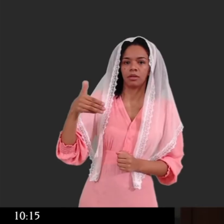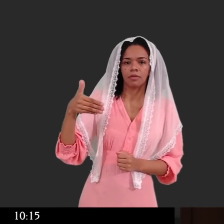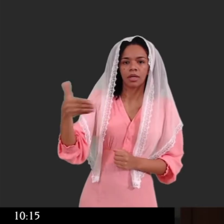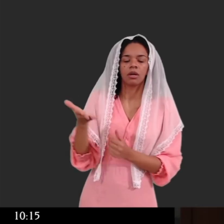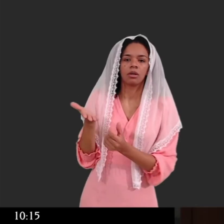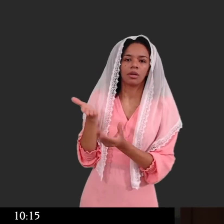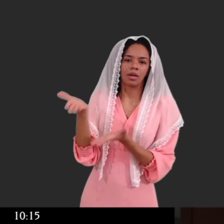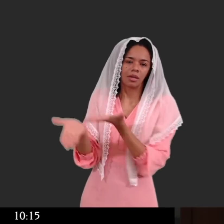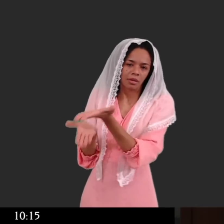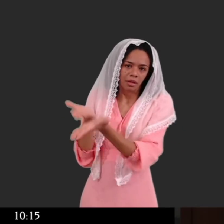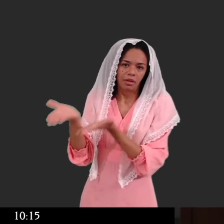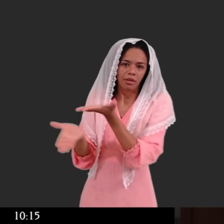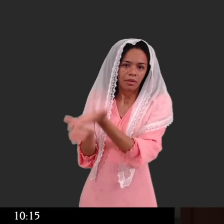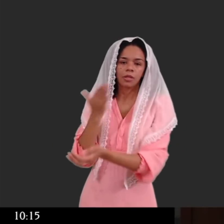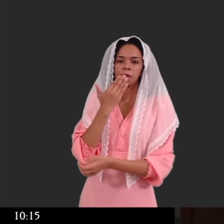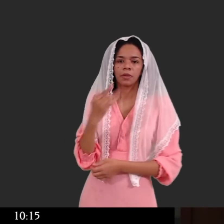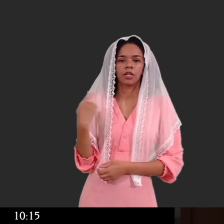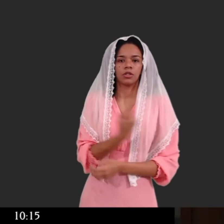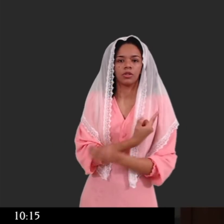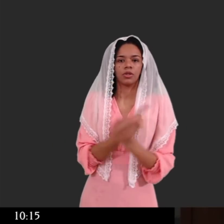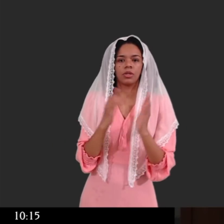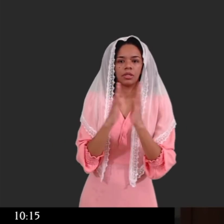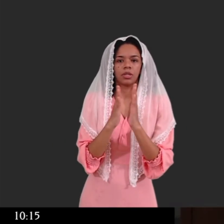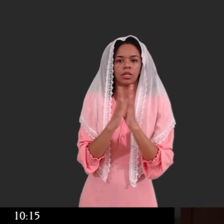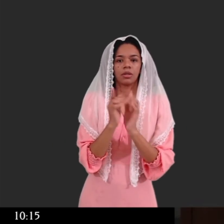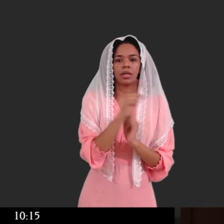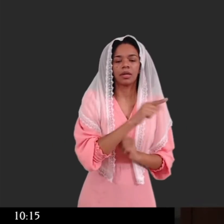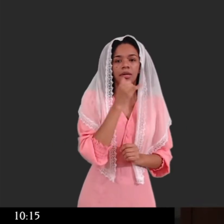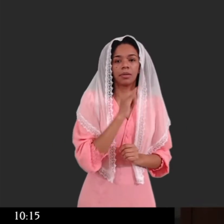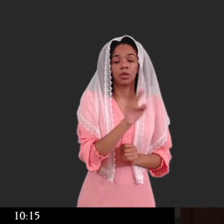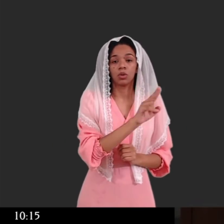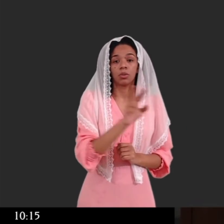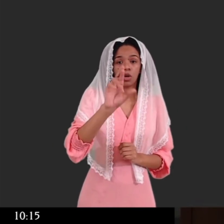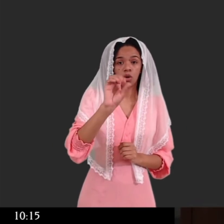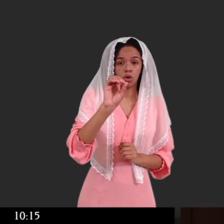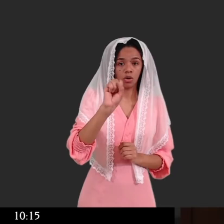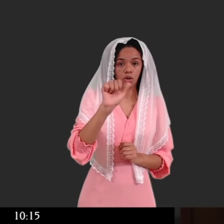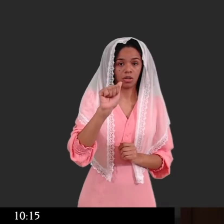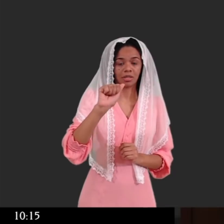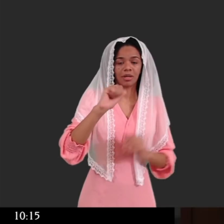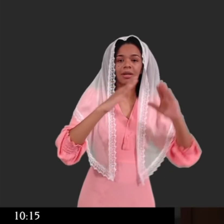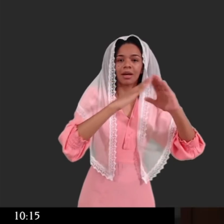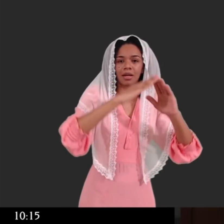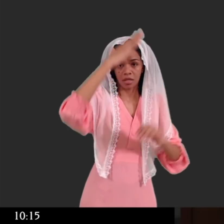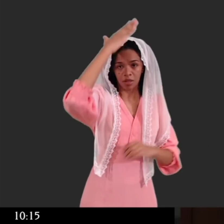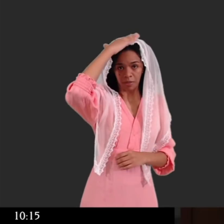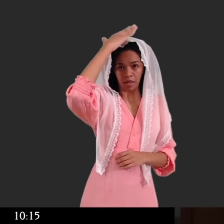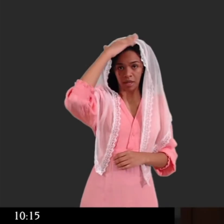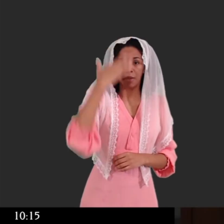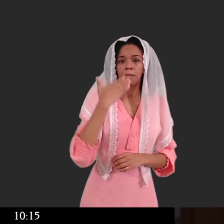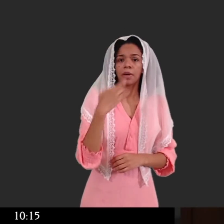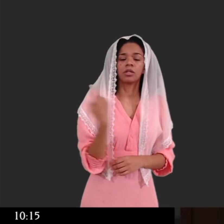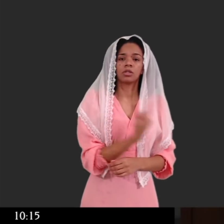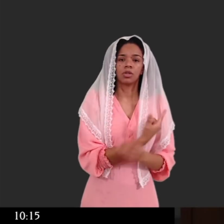procedimento. Irmã Rosa, de Vila Americana, Andirá, Paraná, está com câncer e pede orações. Irmã Helena Aparecida de Oliveira